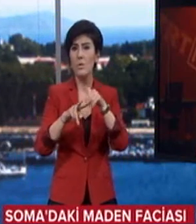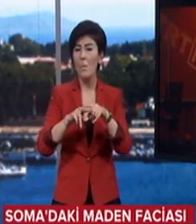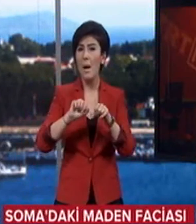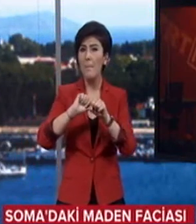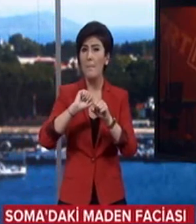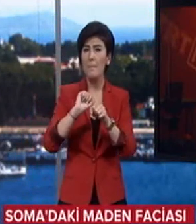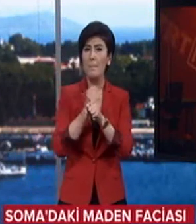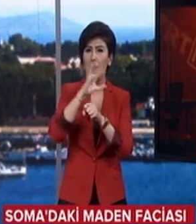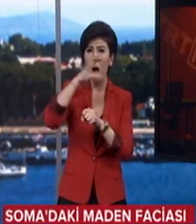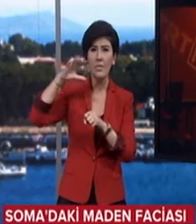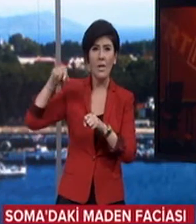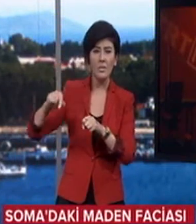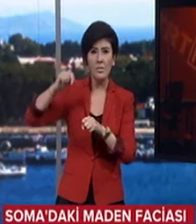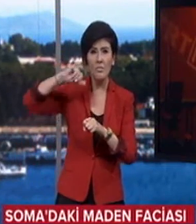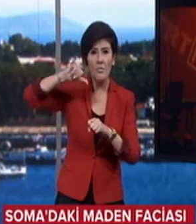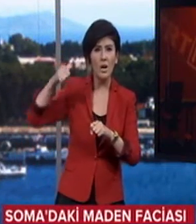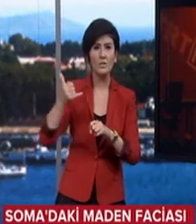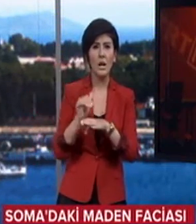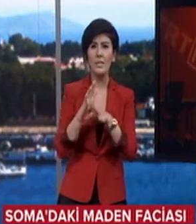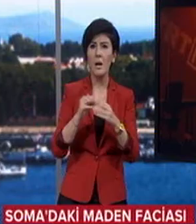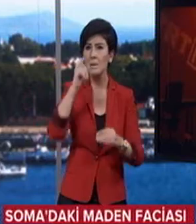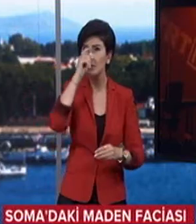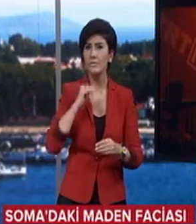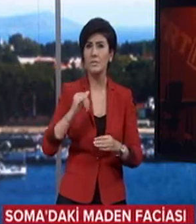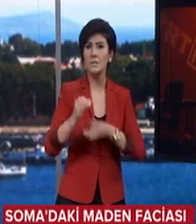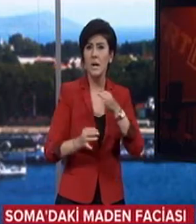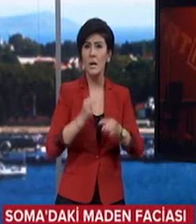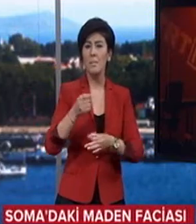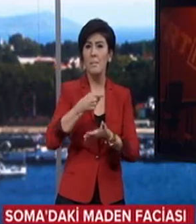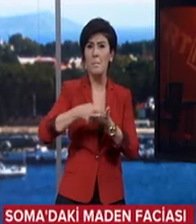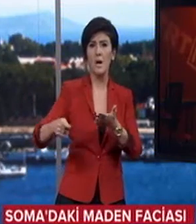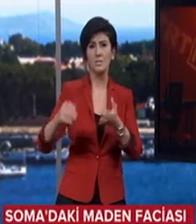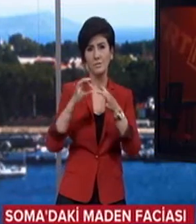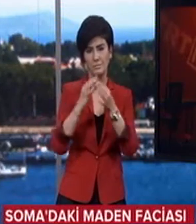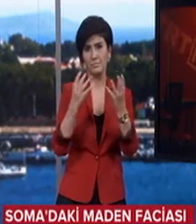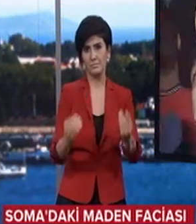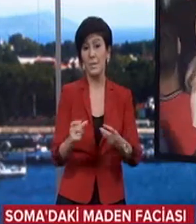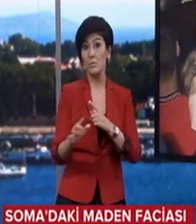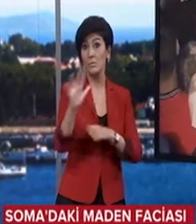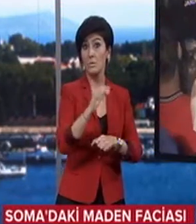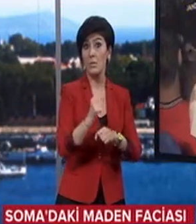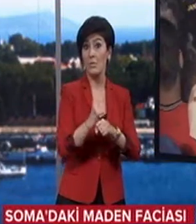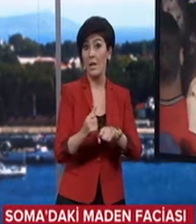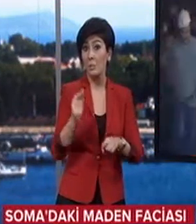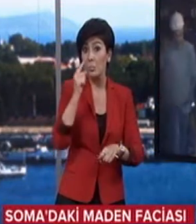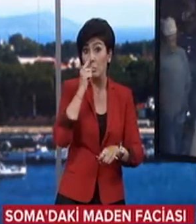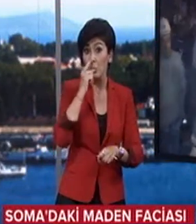Soma'daki maden faciasında hayatını kaybeden işçilerin yakınlarına maaş bağlanmaya başlandı. Sosyal Güvenlik